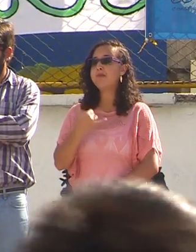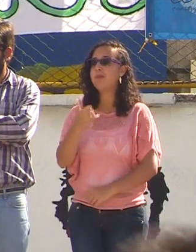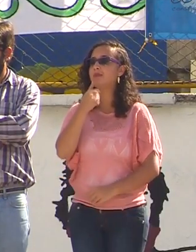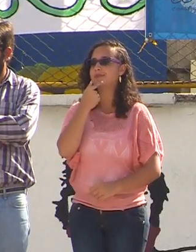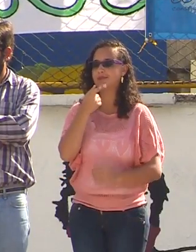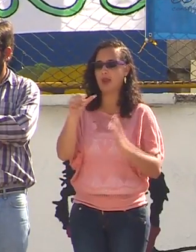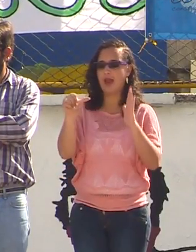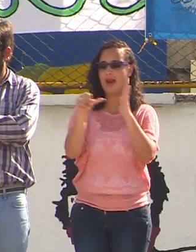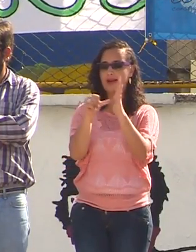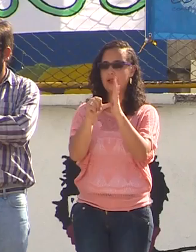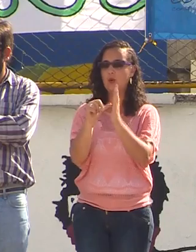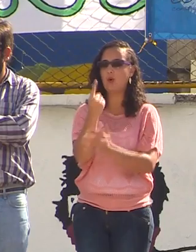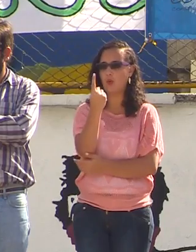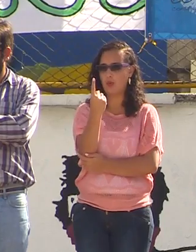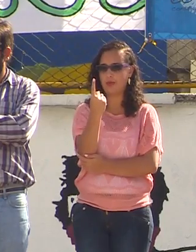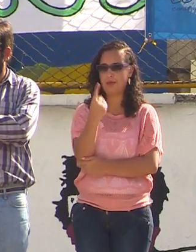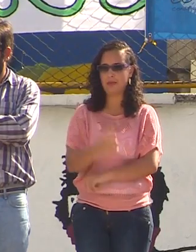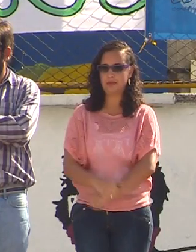Artículo primero,